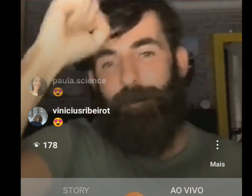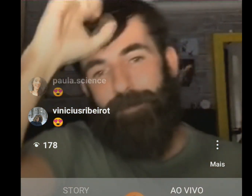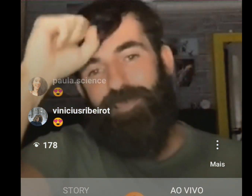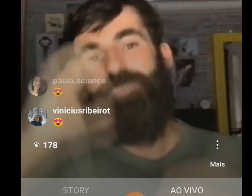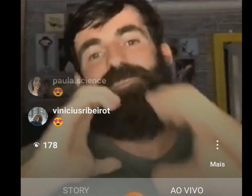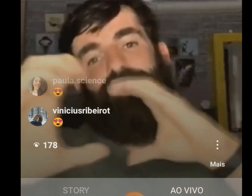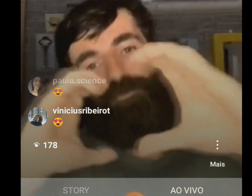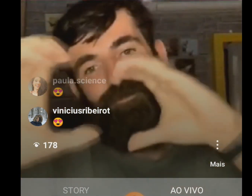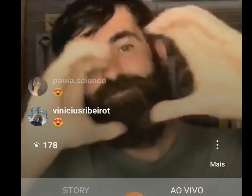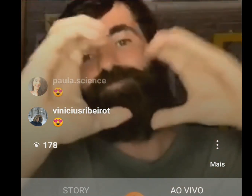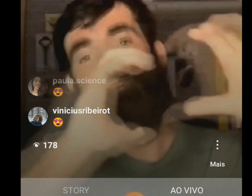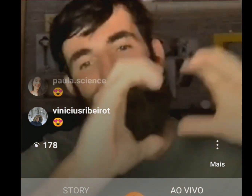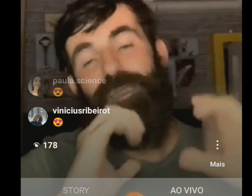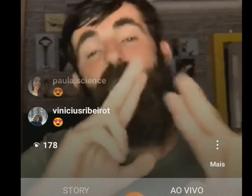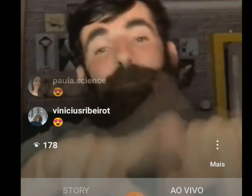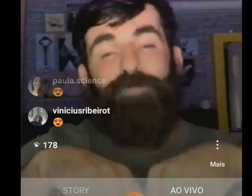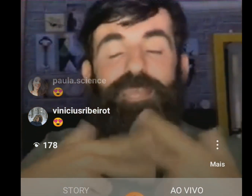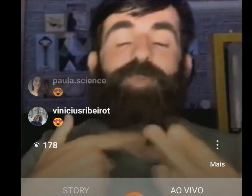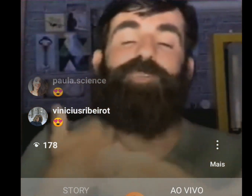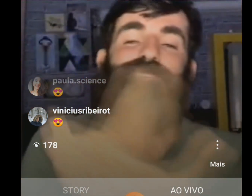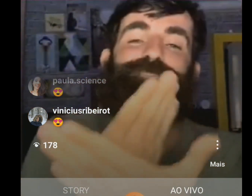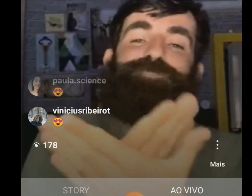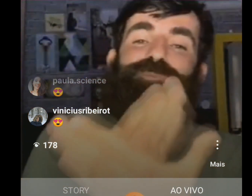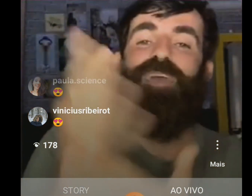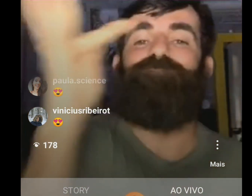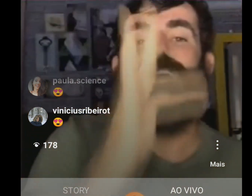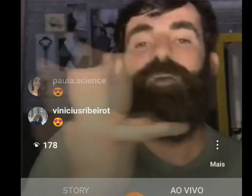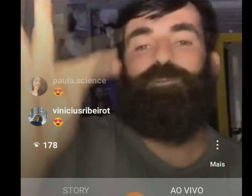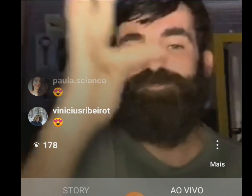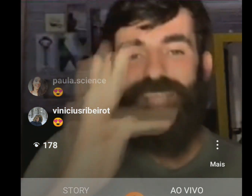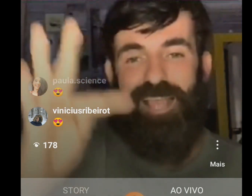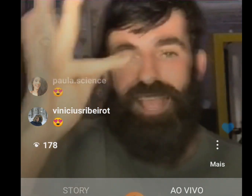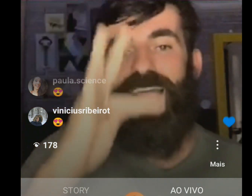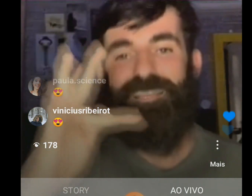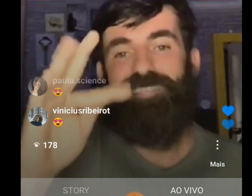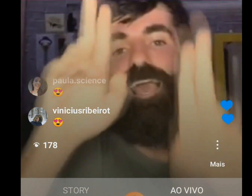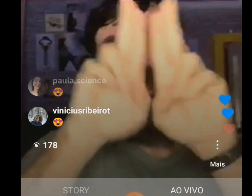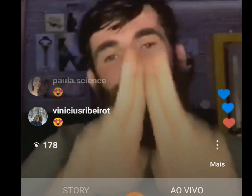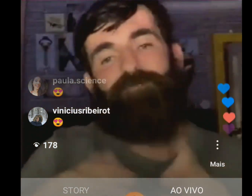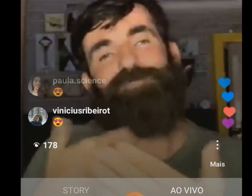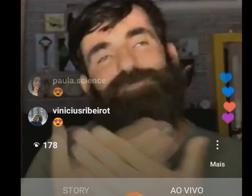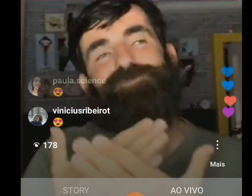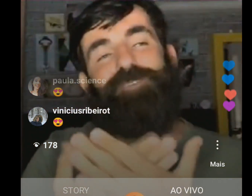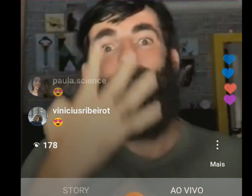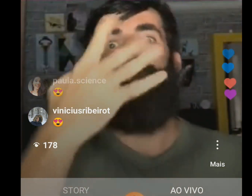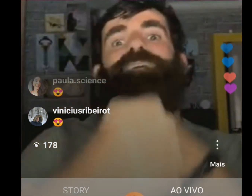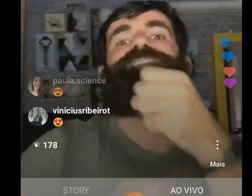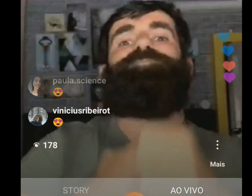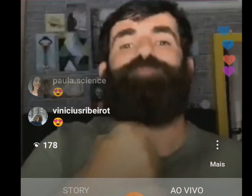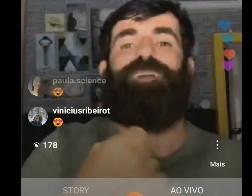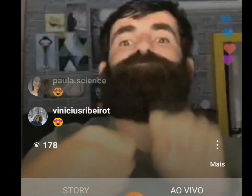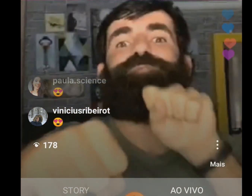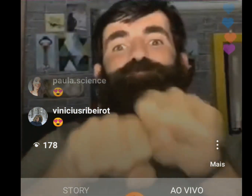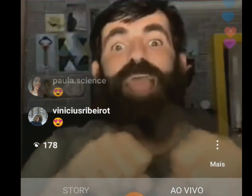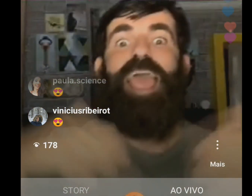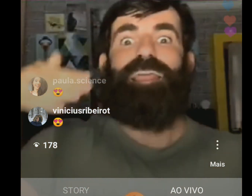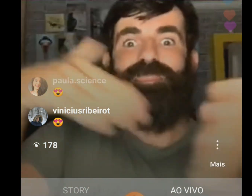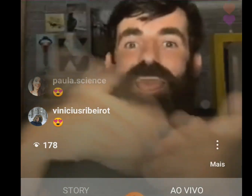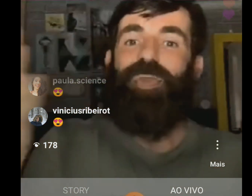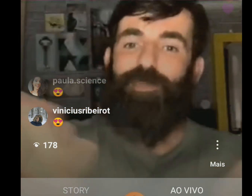a se comunicar, né? Por isso eu estudei na faculdade, na universidade, 4 anos e me formei. E